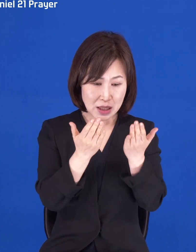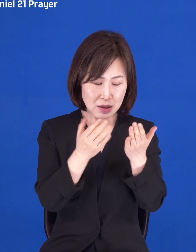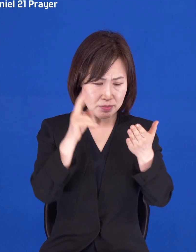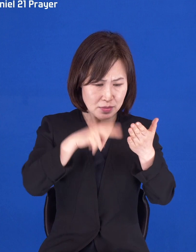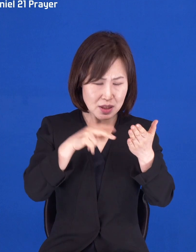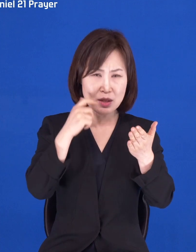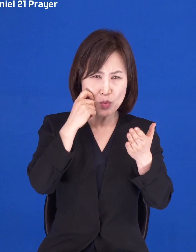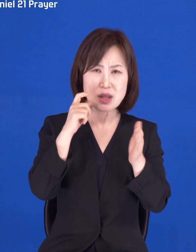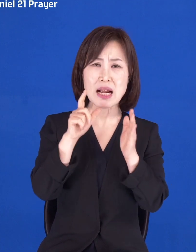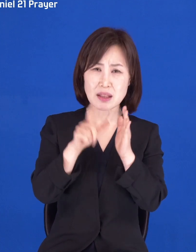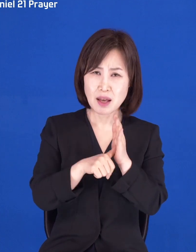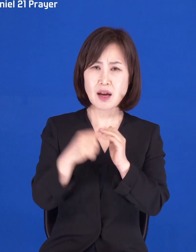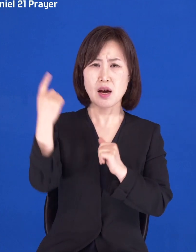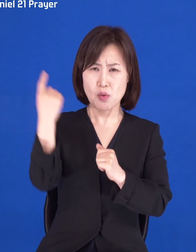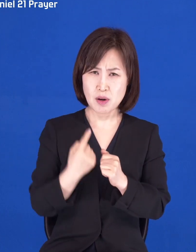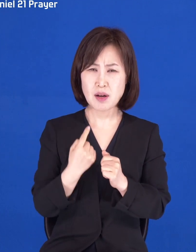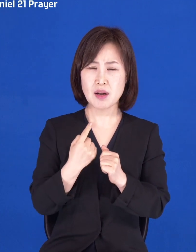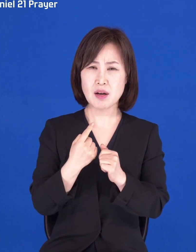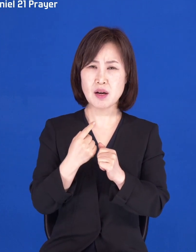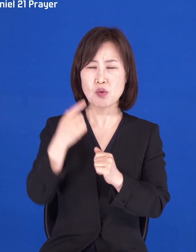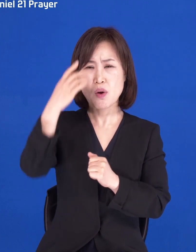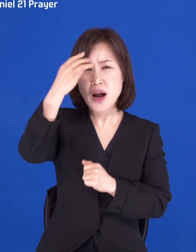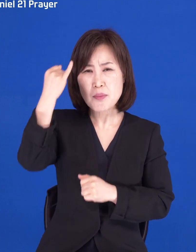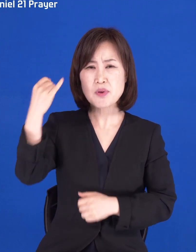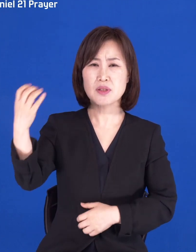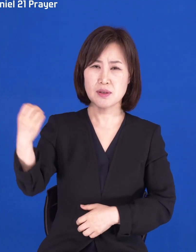때가 온다고 하셨습니다.